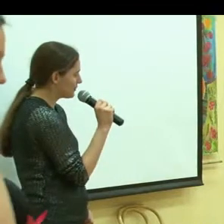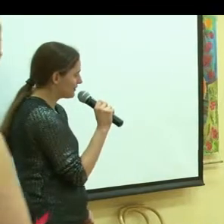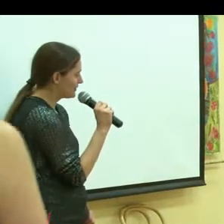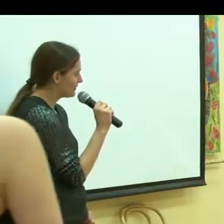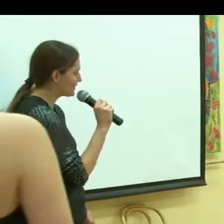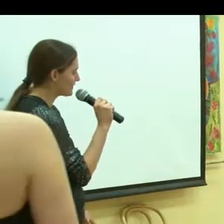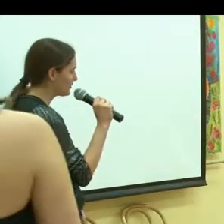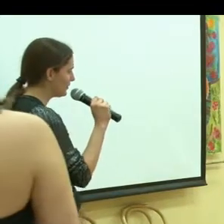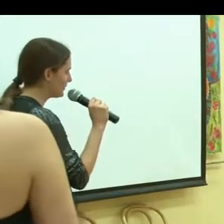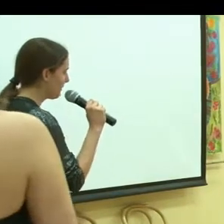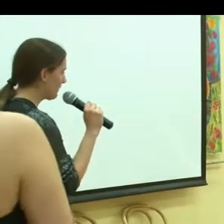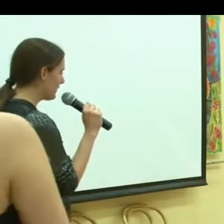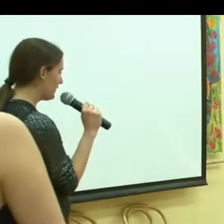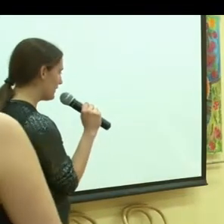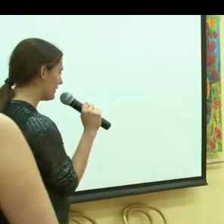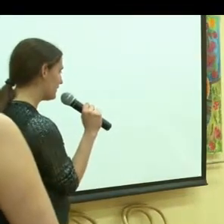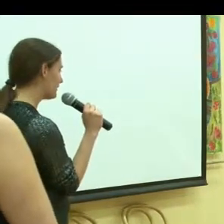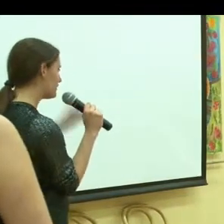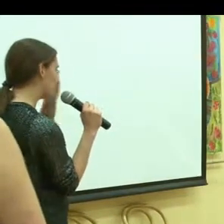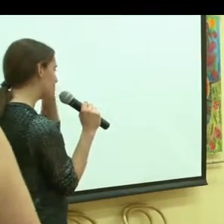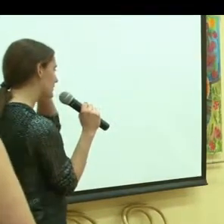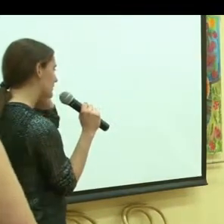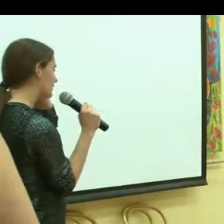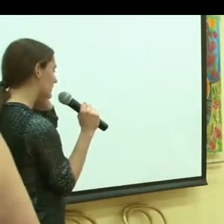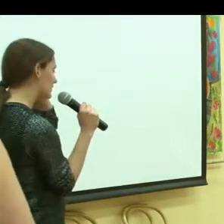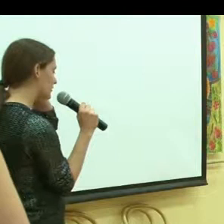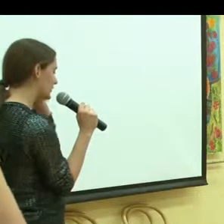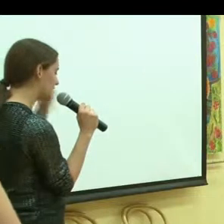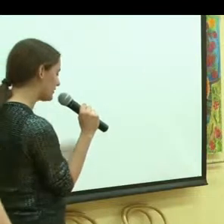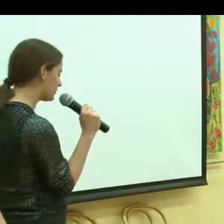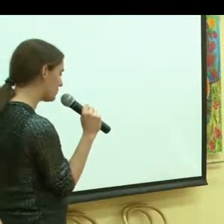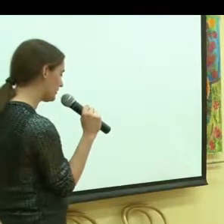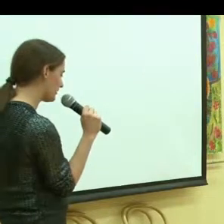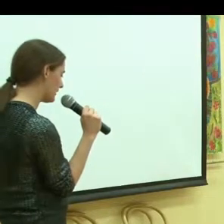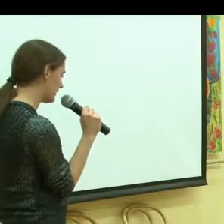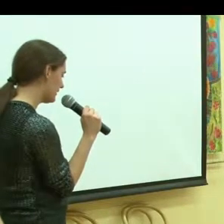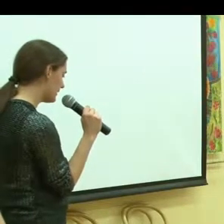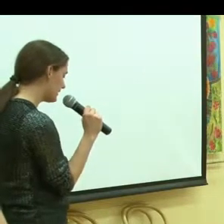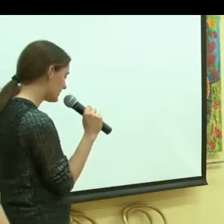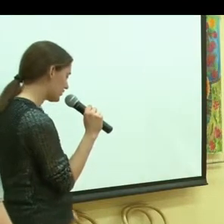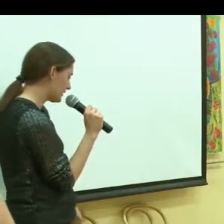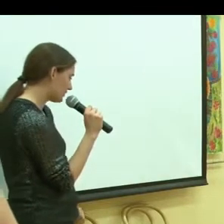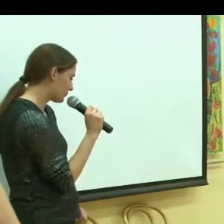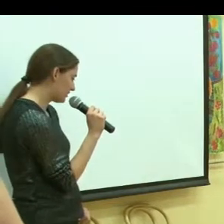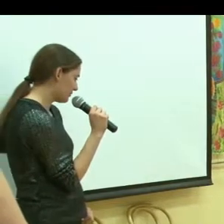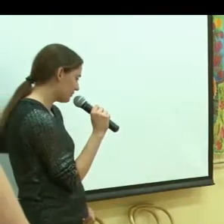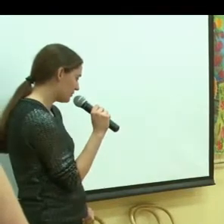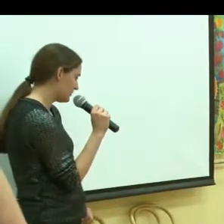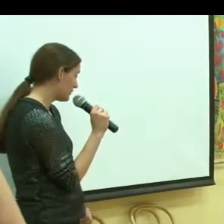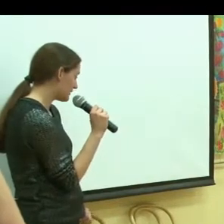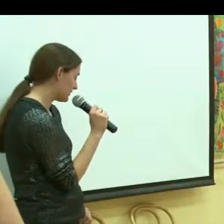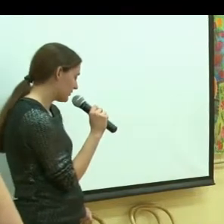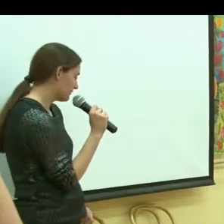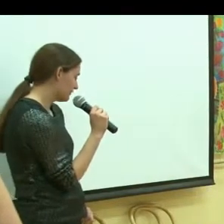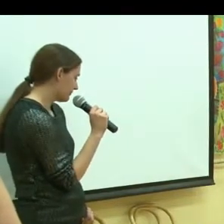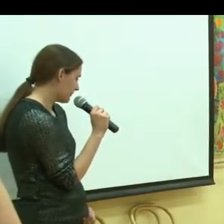obrona jaskółki. Więc tak to wygląda. No i do tego właśnie są też buty do tanga. Są to czarne skórzane buty